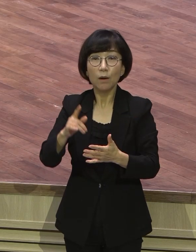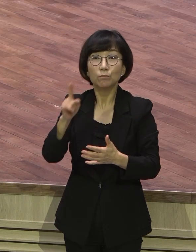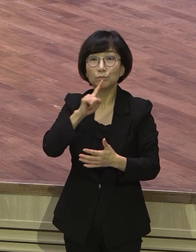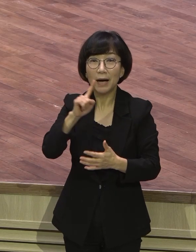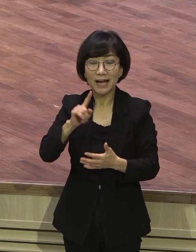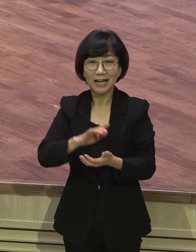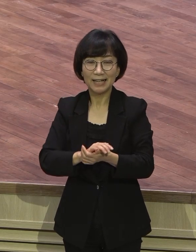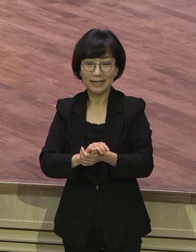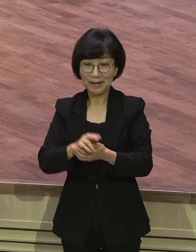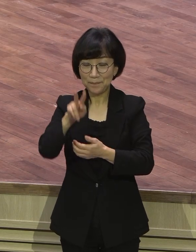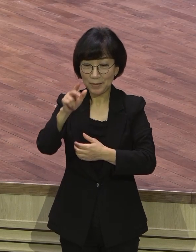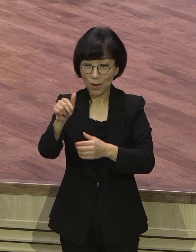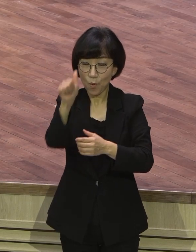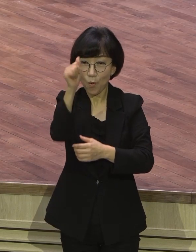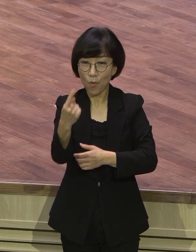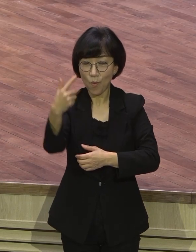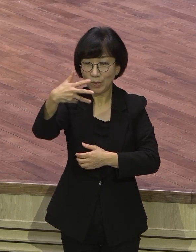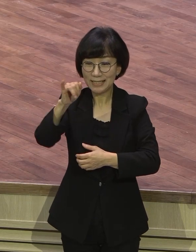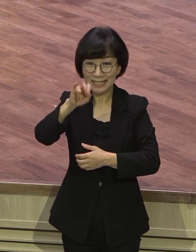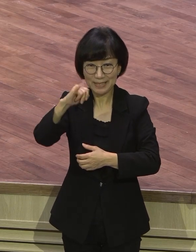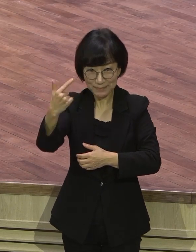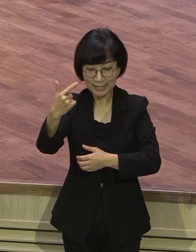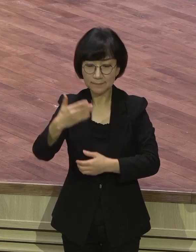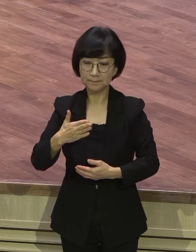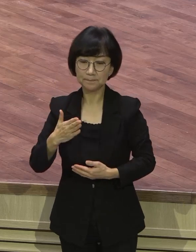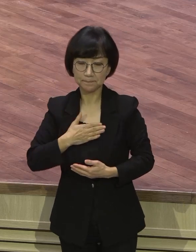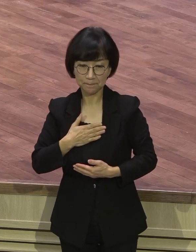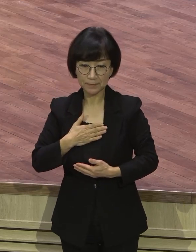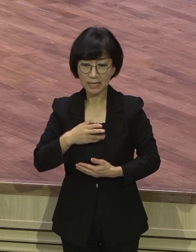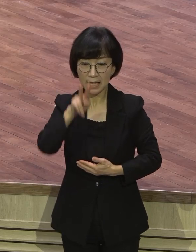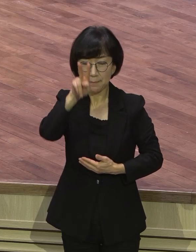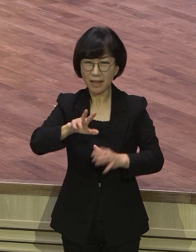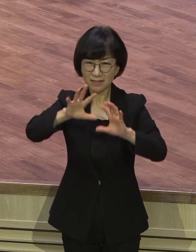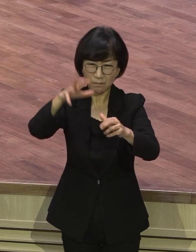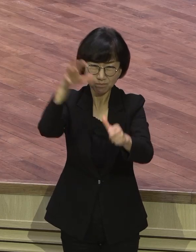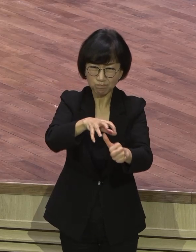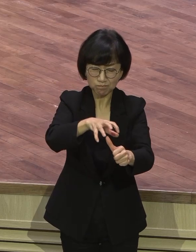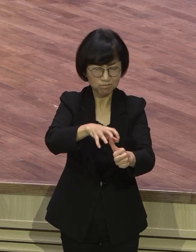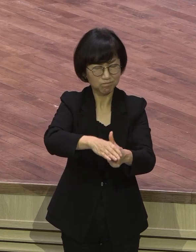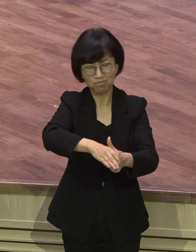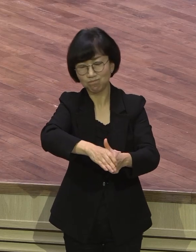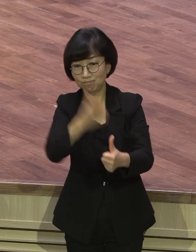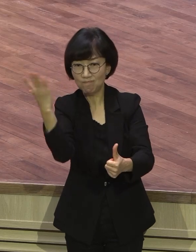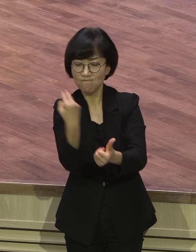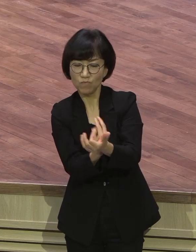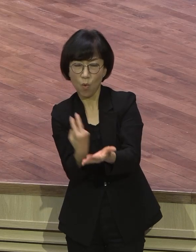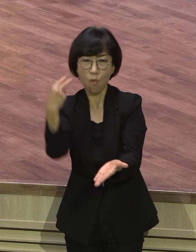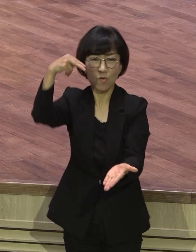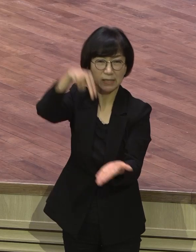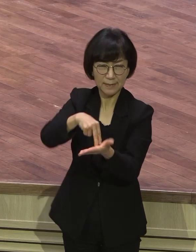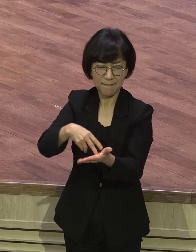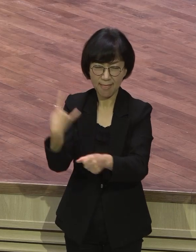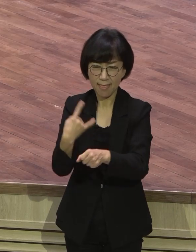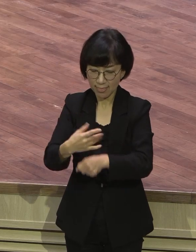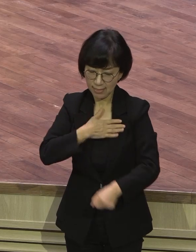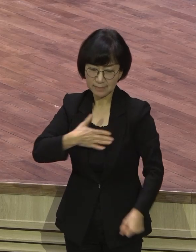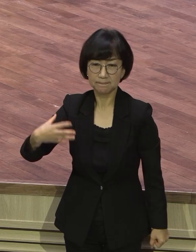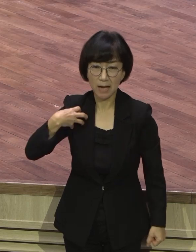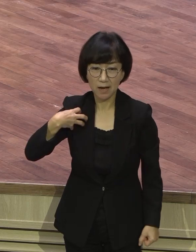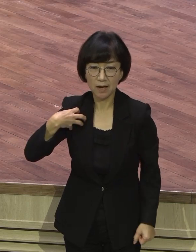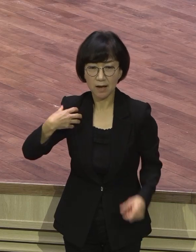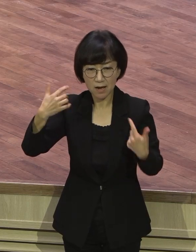독립의 이 독립을 자기는 하겠다 내가 변치 않는 이 나라는 독립된다 그렇게 행동한